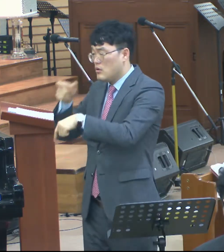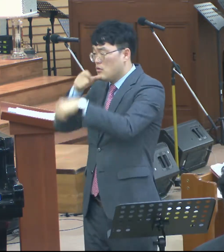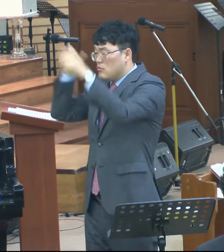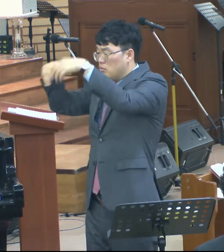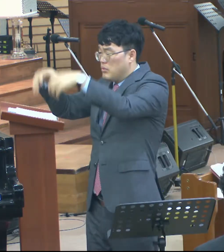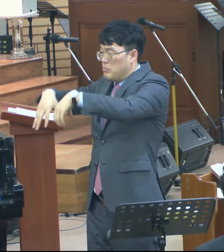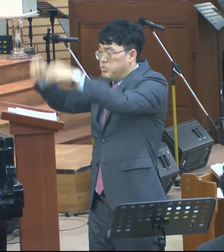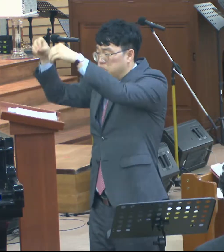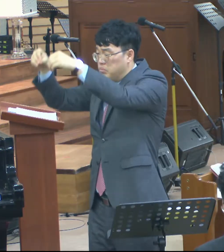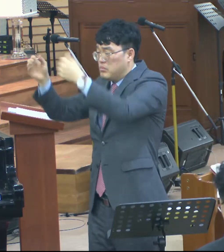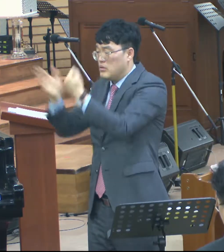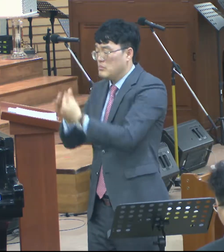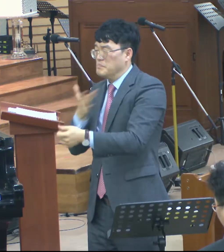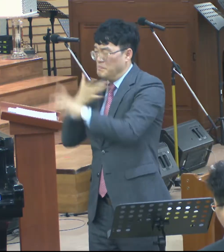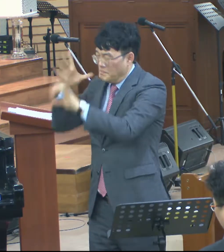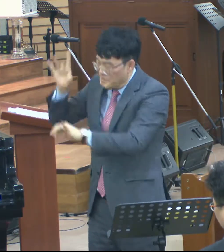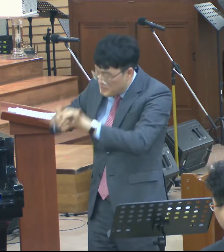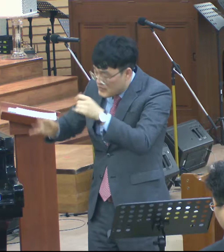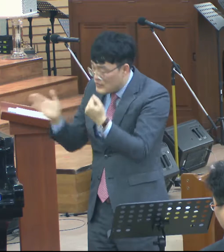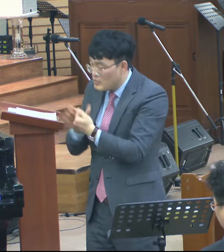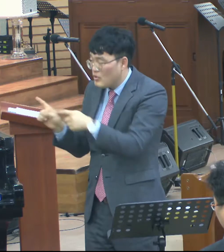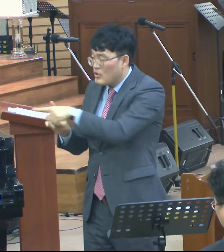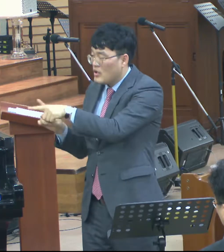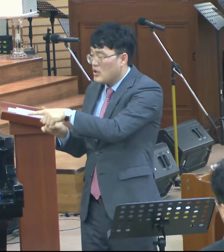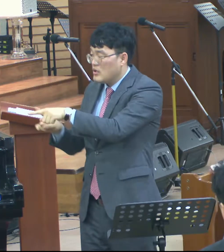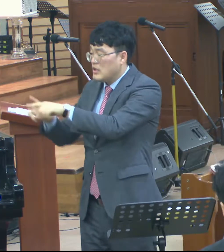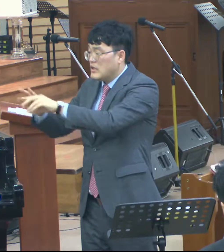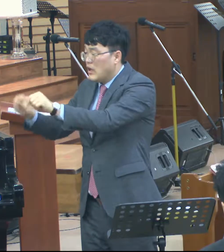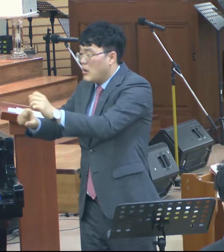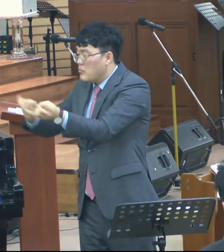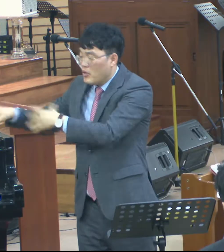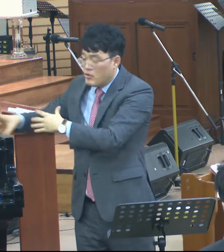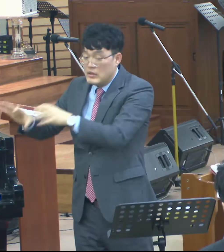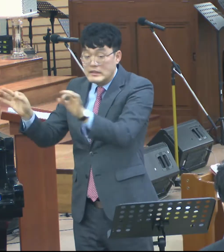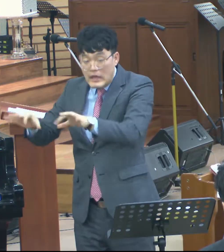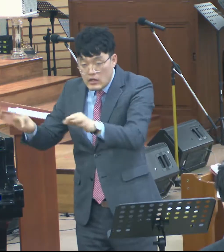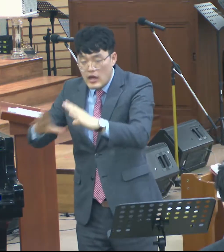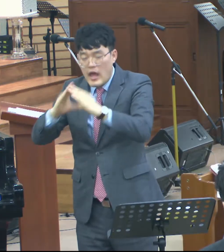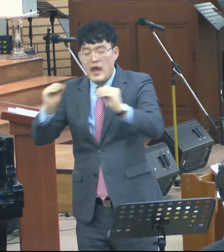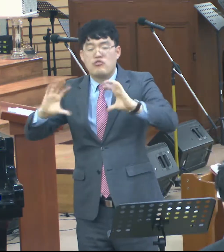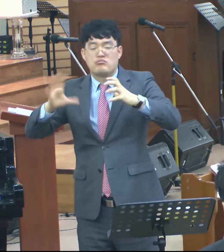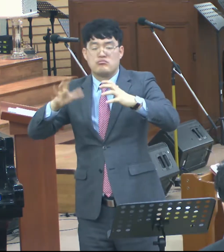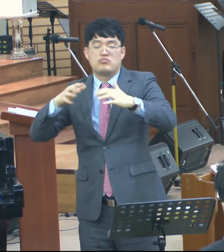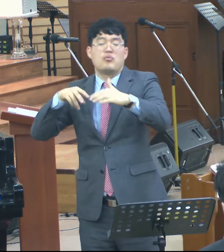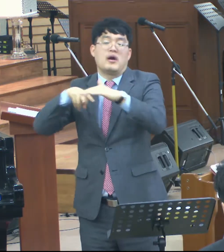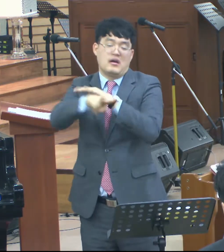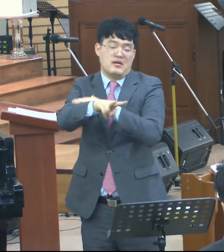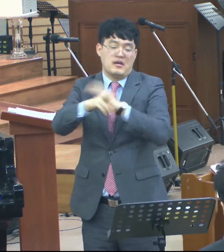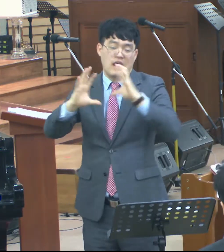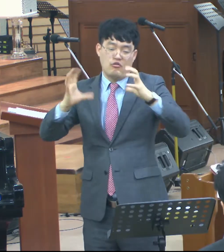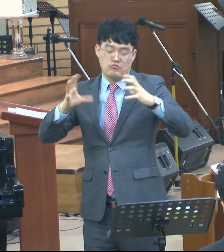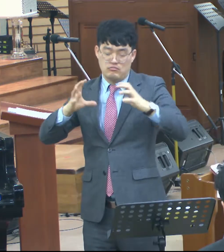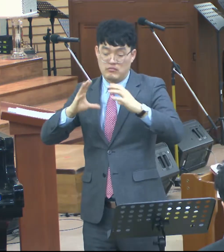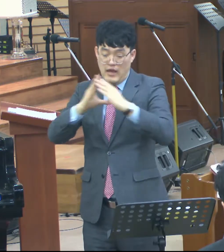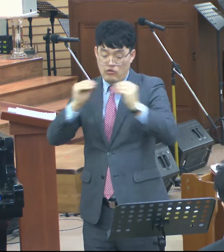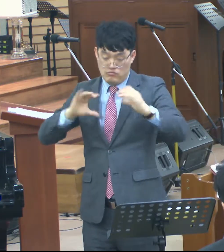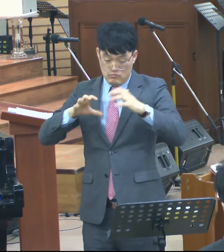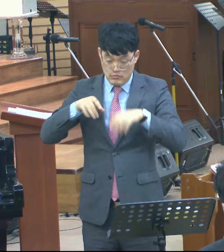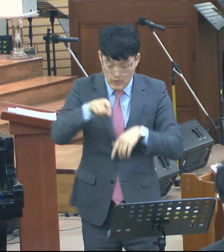찾아갔어요. 아내가 너무 예뻐가지고 소문이 쫙 퍼지니까 왕이 첩으로 들으려고 들어오라고 했어요.